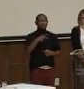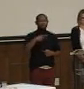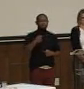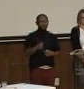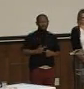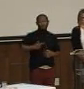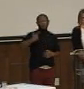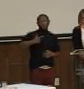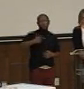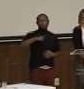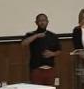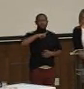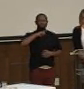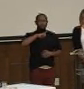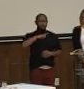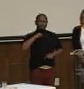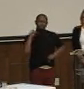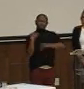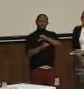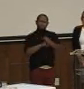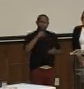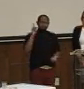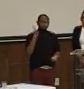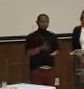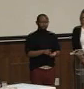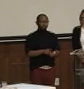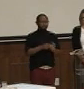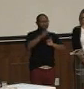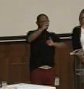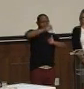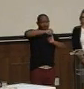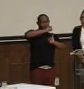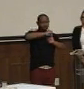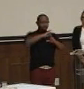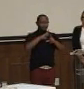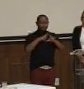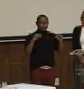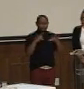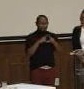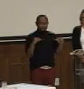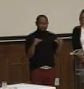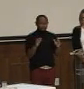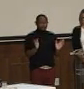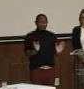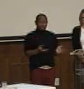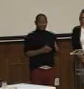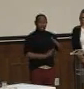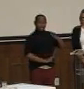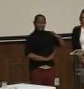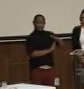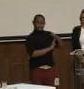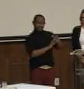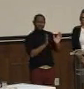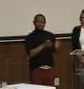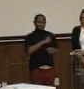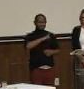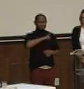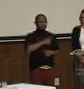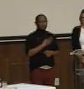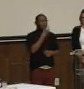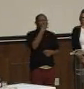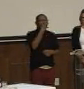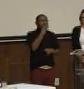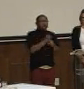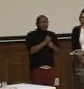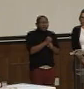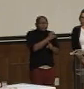uma verdadeira mudança no Instituto Federal de Brasília. Né, a atual gestão já teve 4 anos e meio